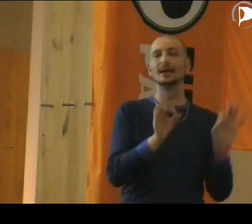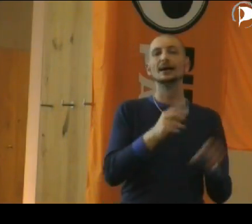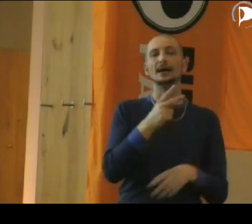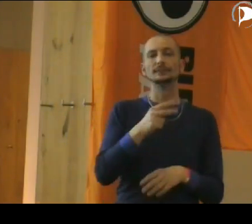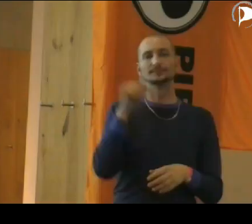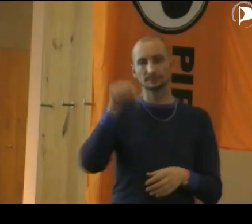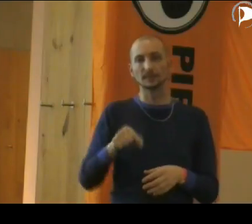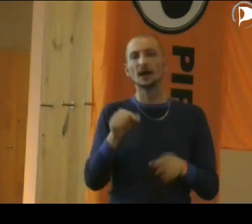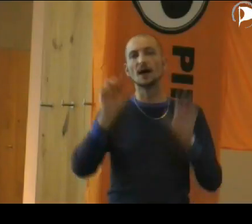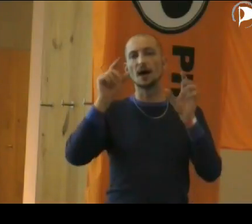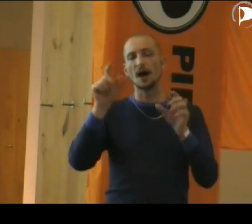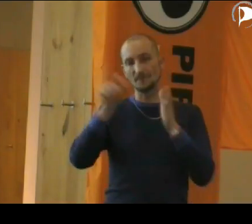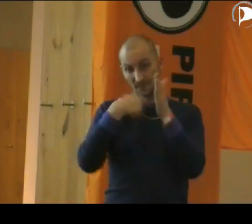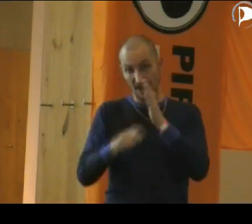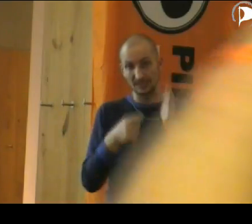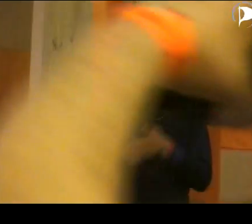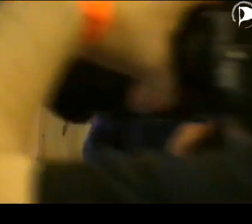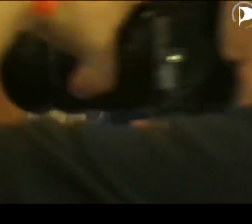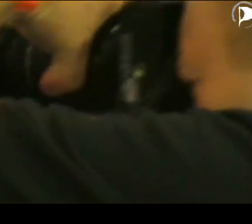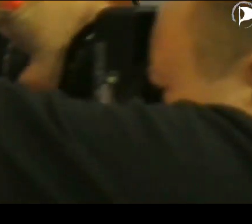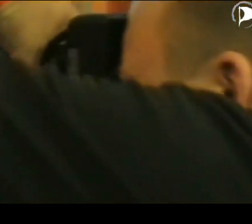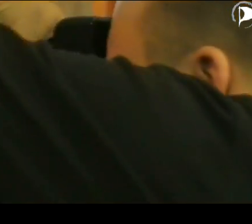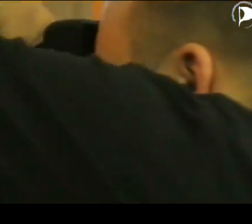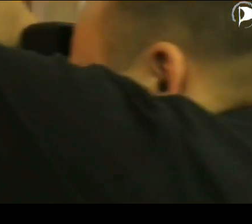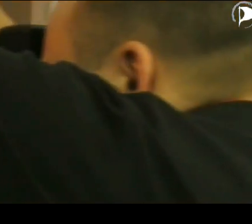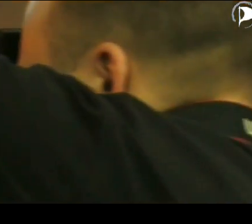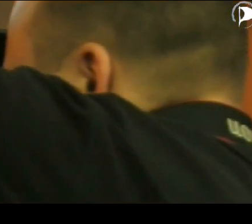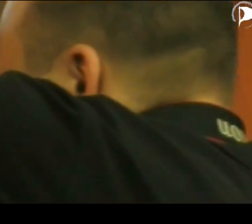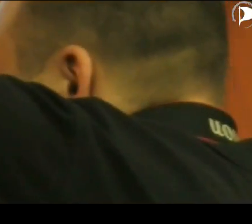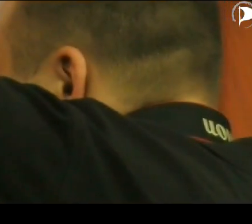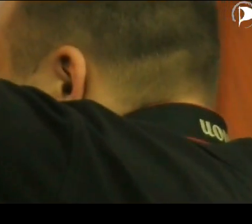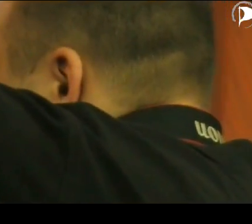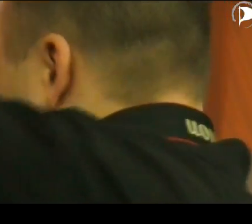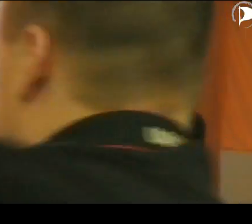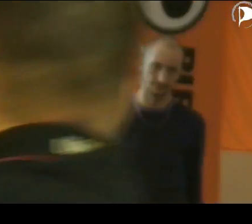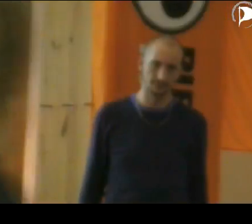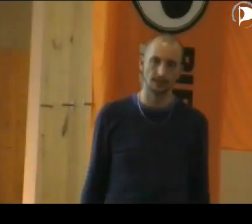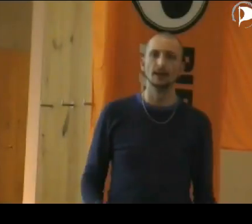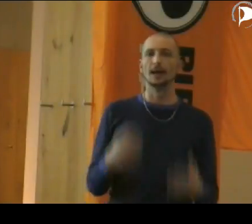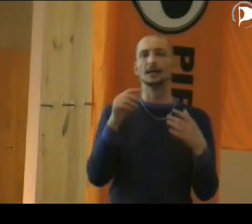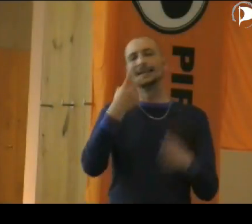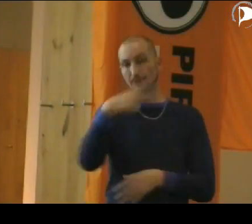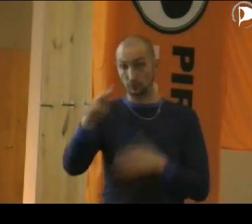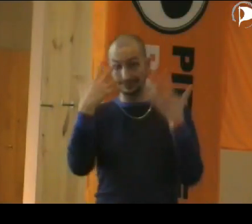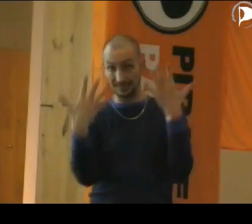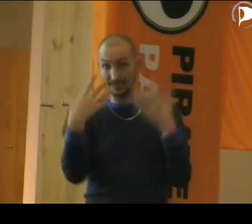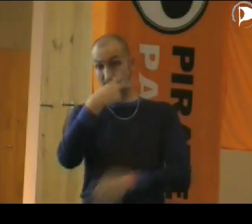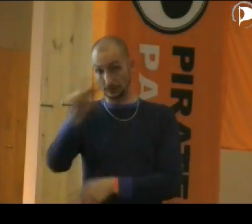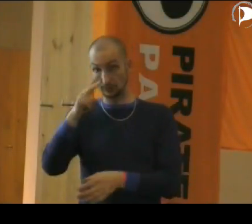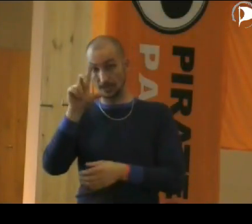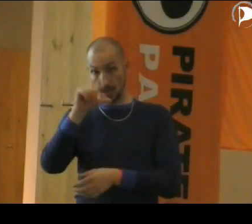2011 bereit sind mit selbst doch dann auch zur wahl nicht mehr angetreten